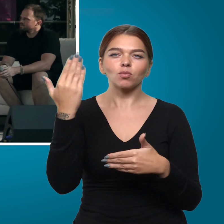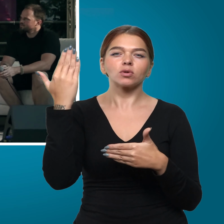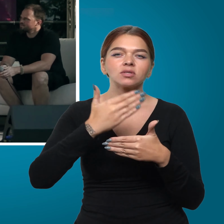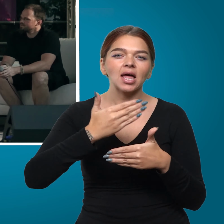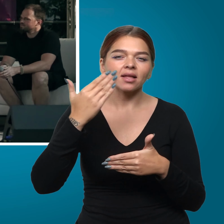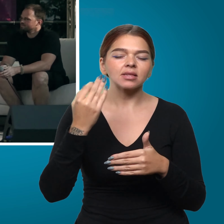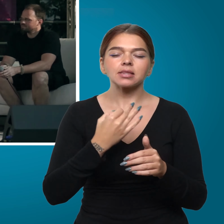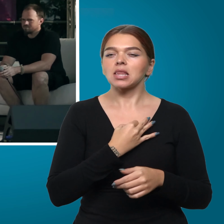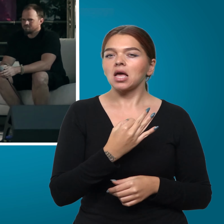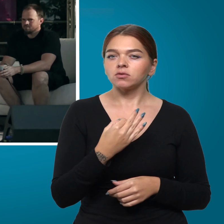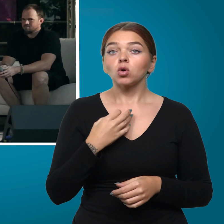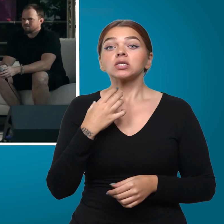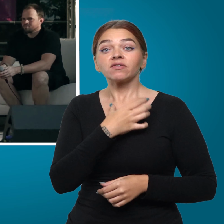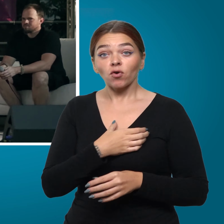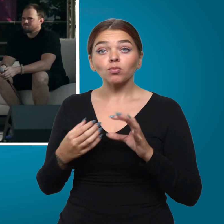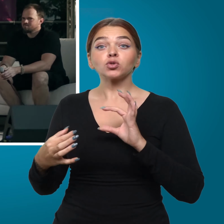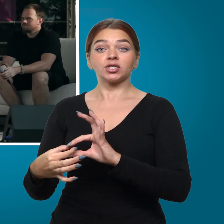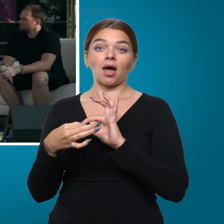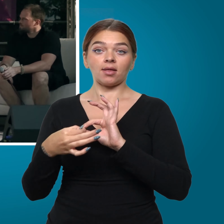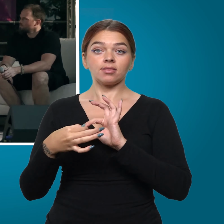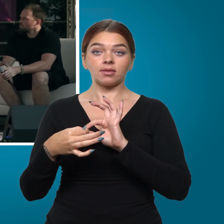vėl matau paralelę, kad